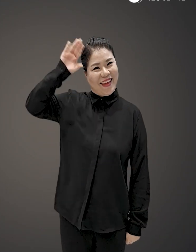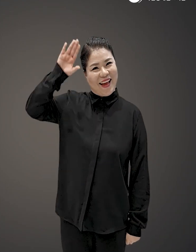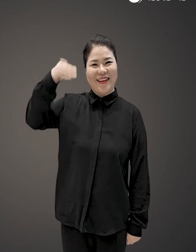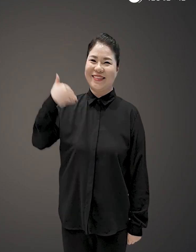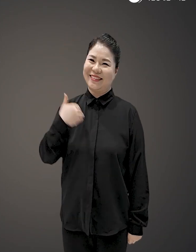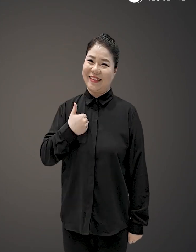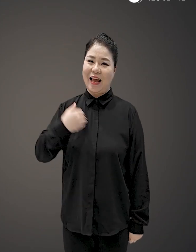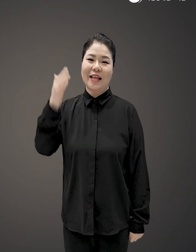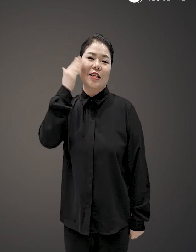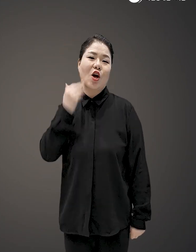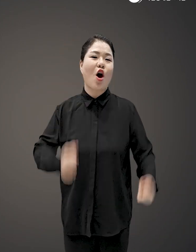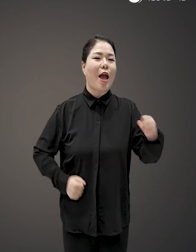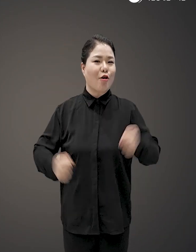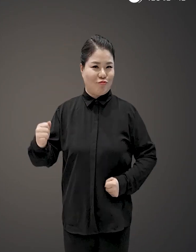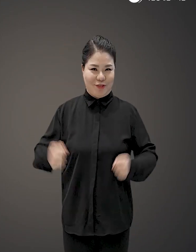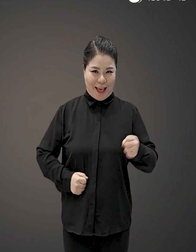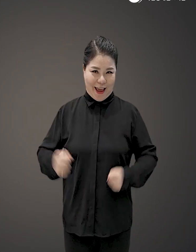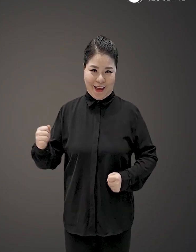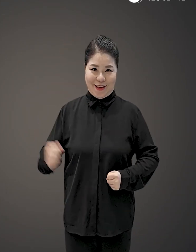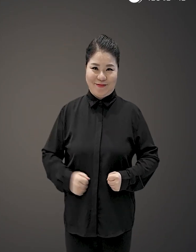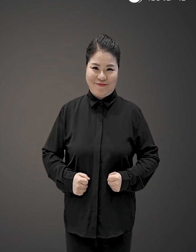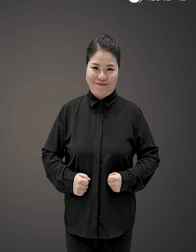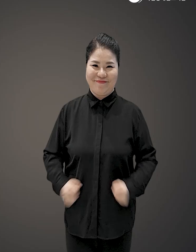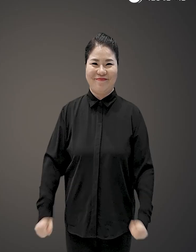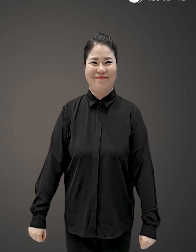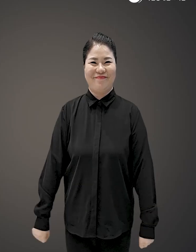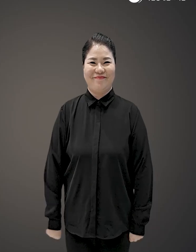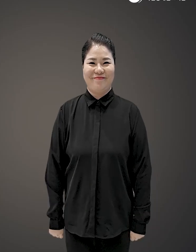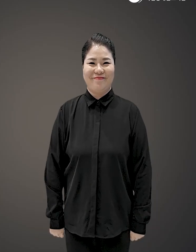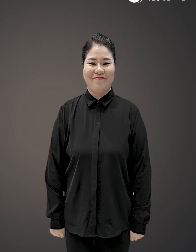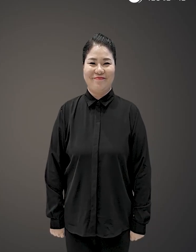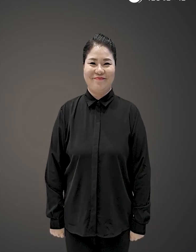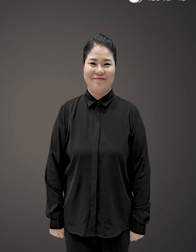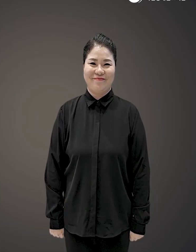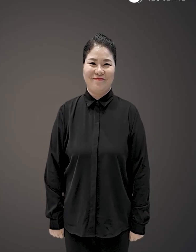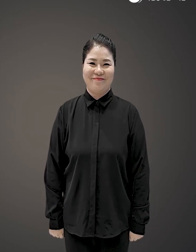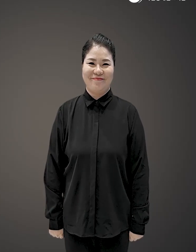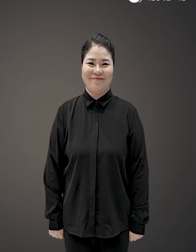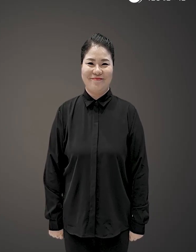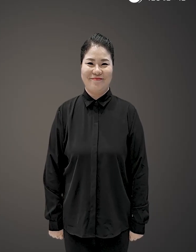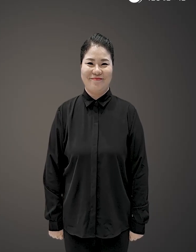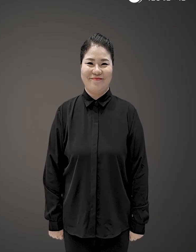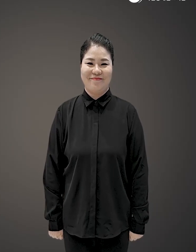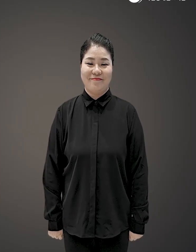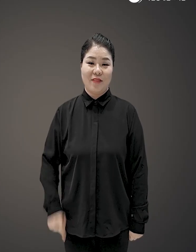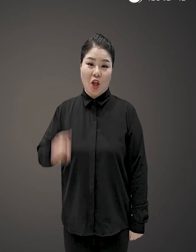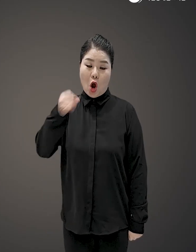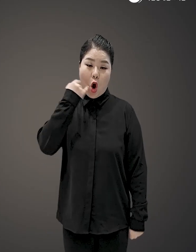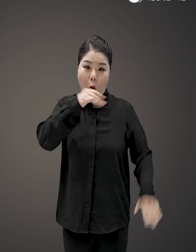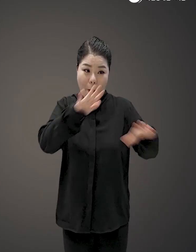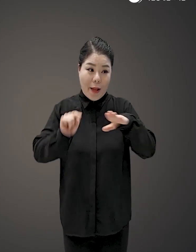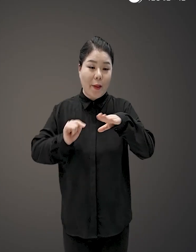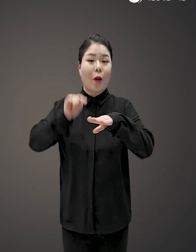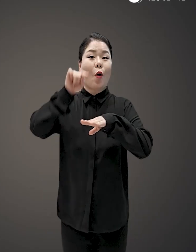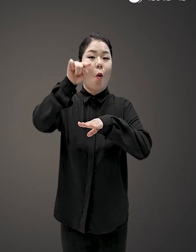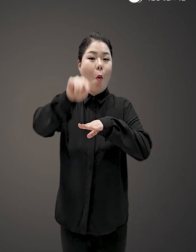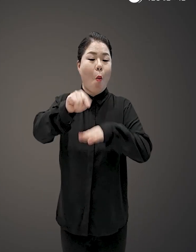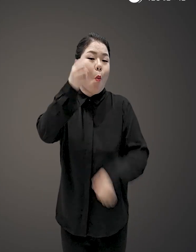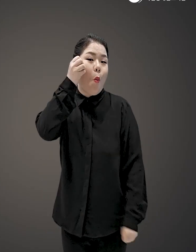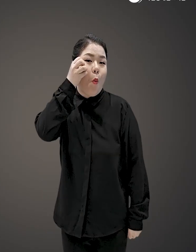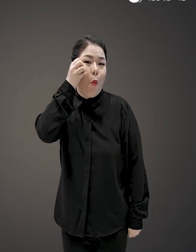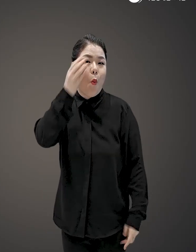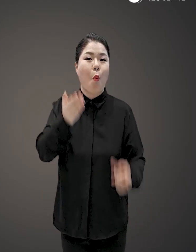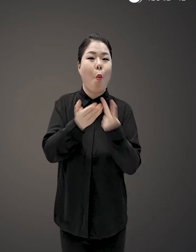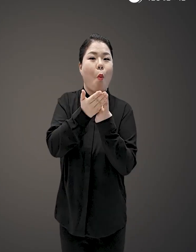안녕, 난 청개구리야. 저 바다 너머엔 신비한